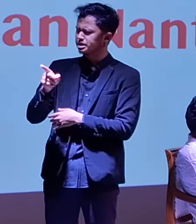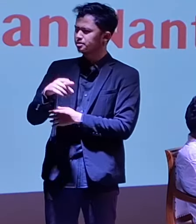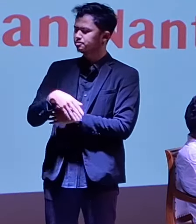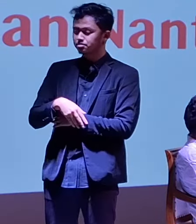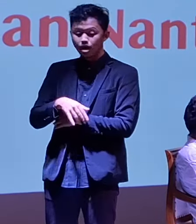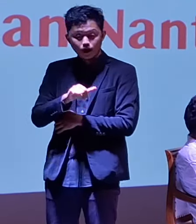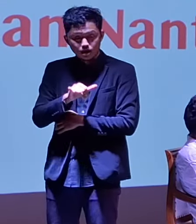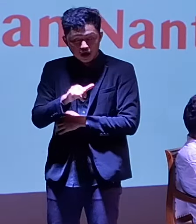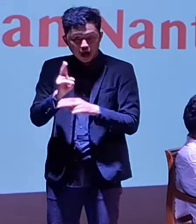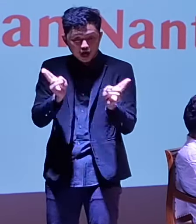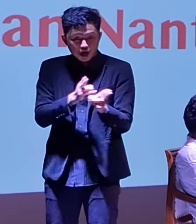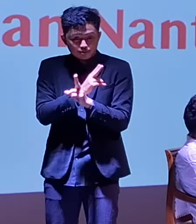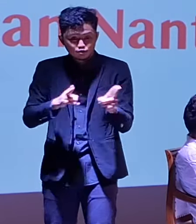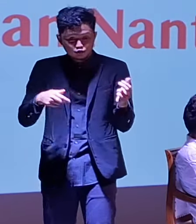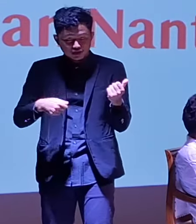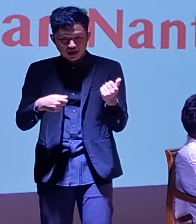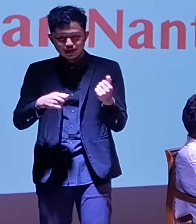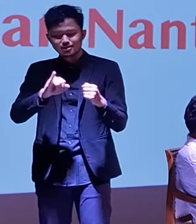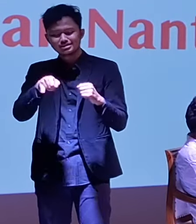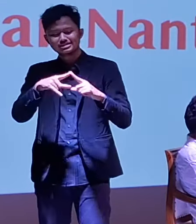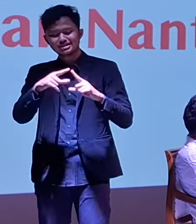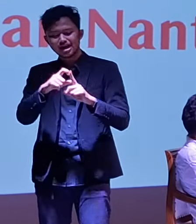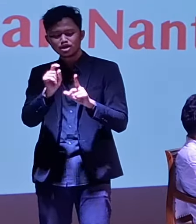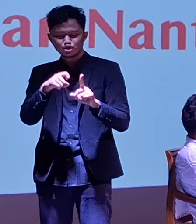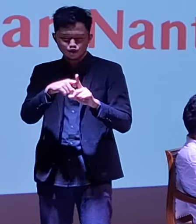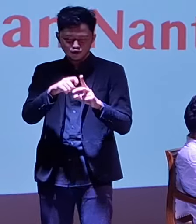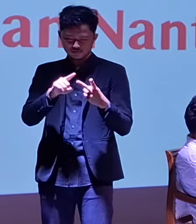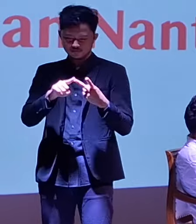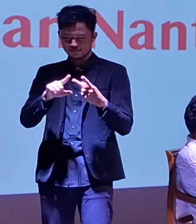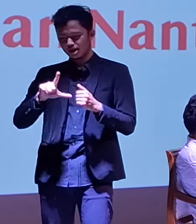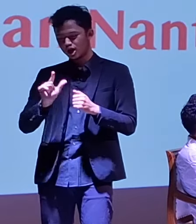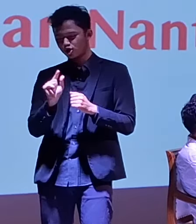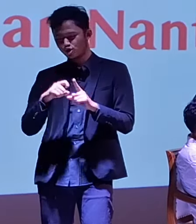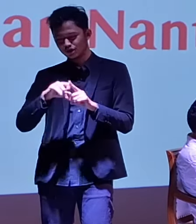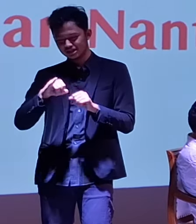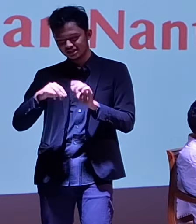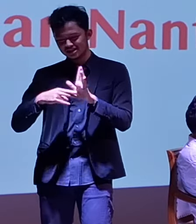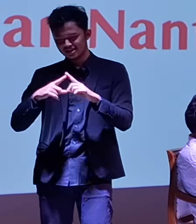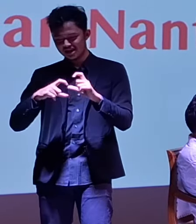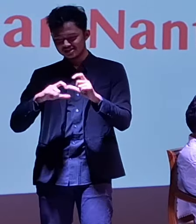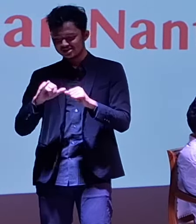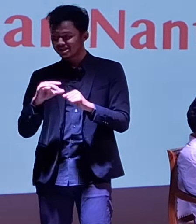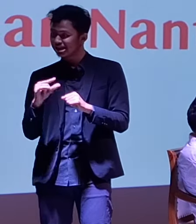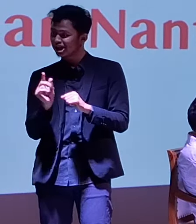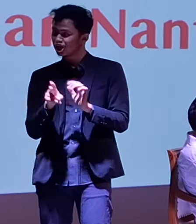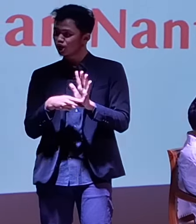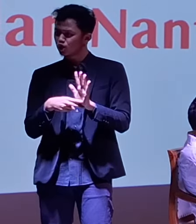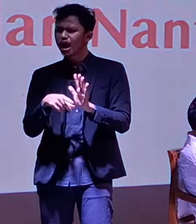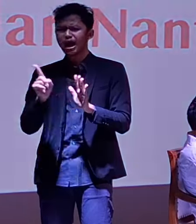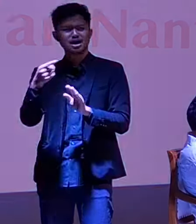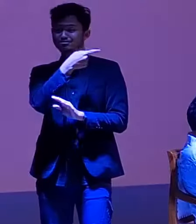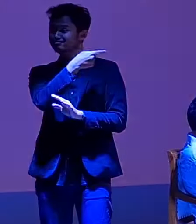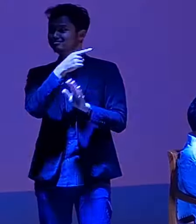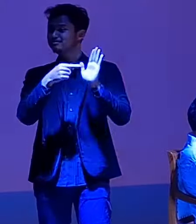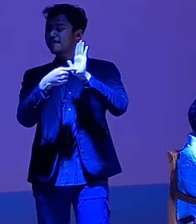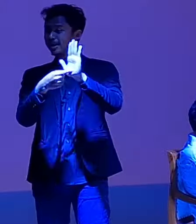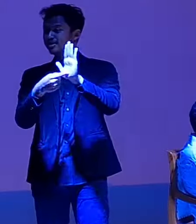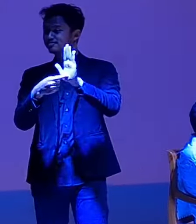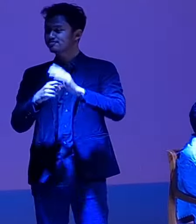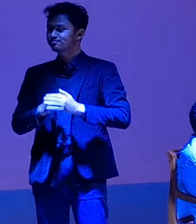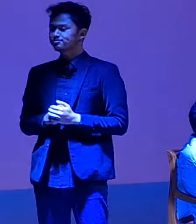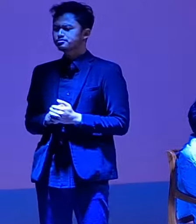Kalau nggak salah di bidang musik dulu Jaduk Jadanto. Jaduk, betul. Lukisan Nasirun. Nasirun ada di pameran ini juga. Dan itu gini, di